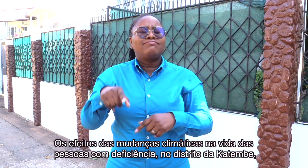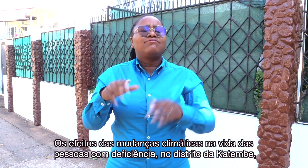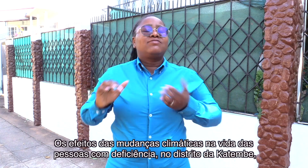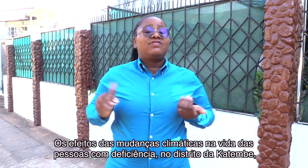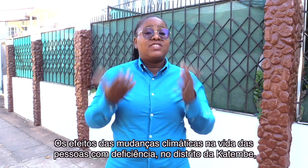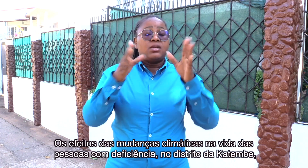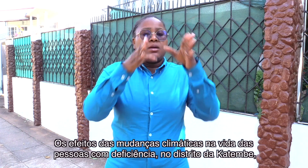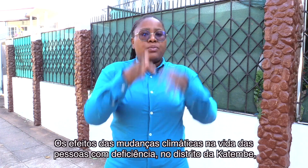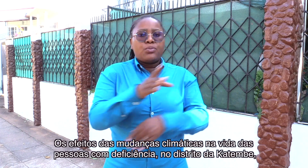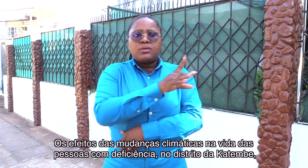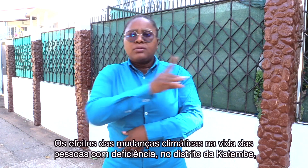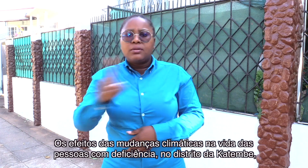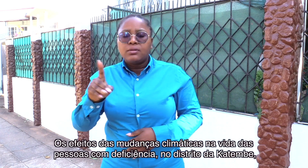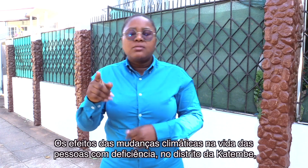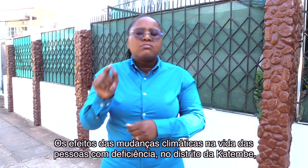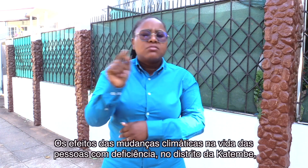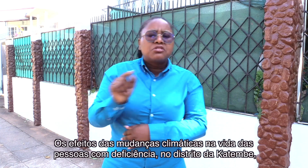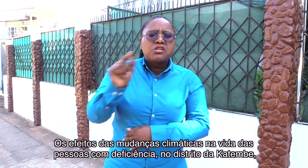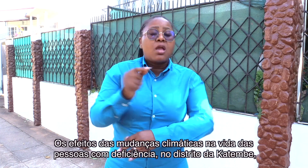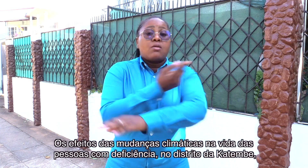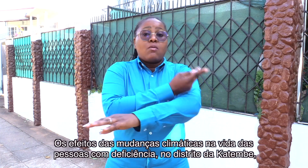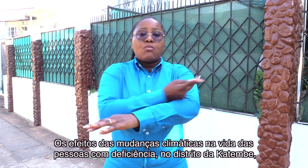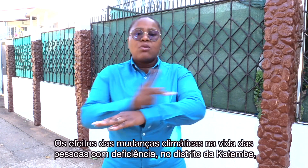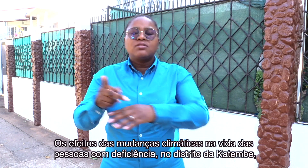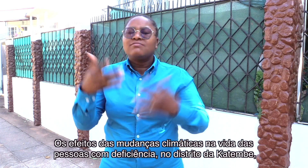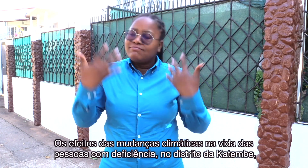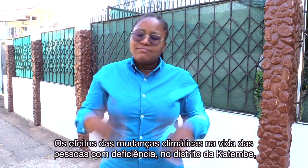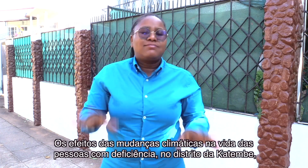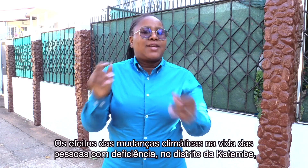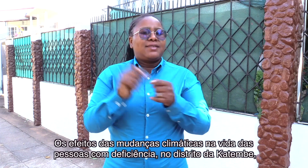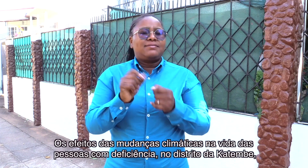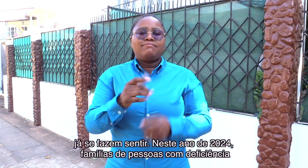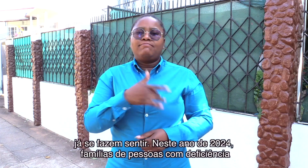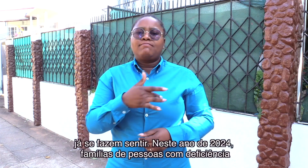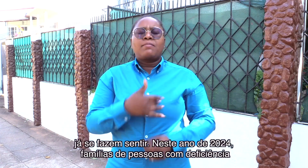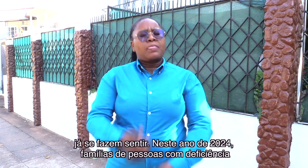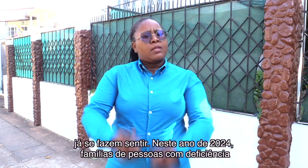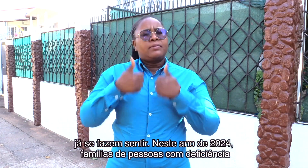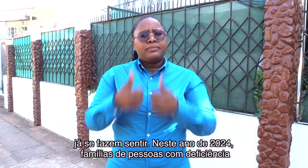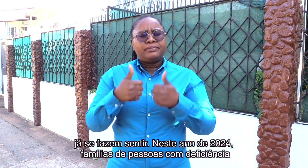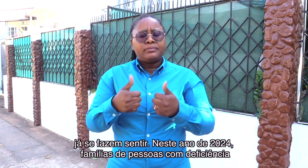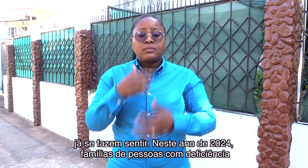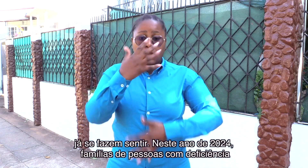Os efeitos das mudanças climáticas na vida das pessoas com deficiência no distrito da Catembe já se fazem sentir. Neste ano